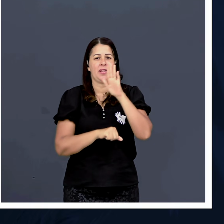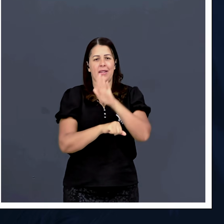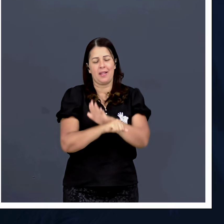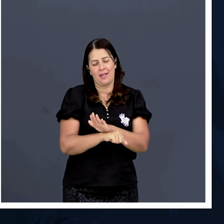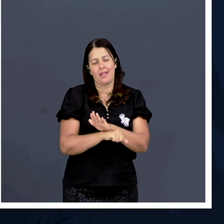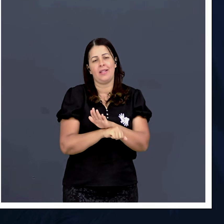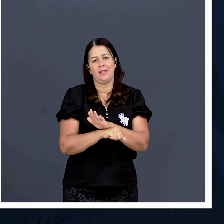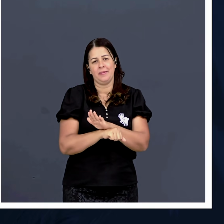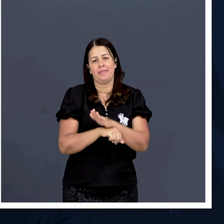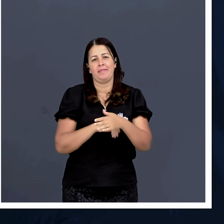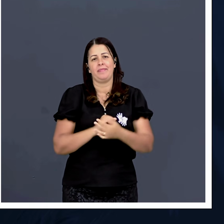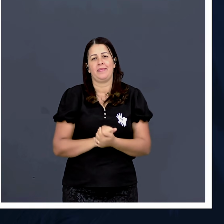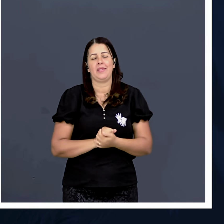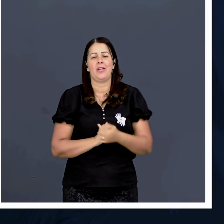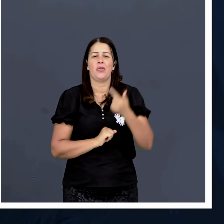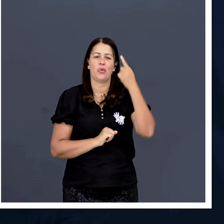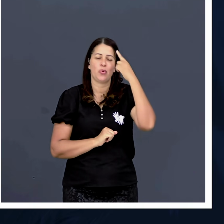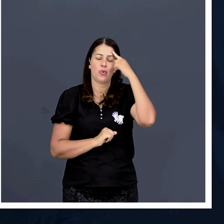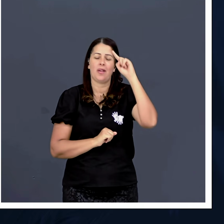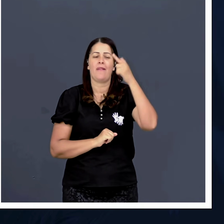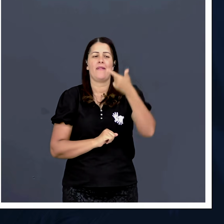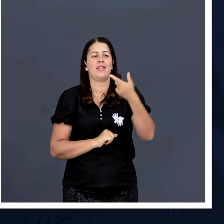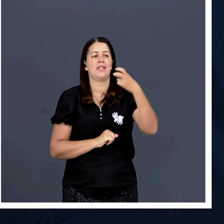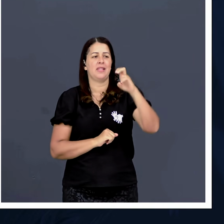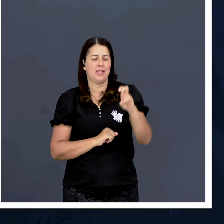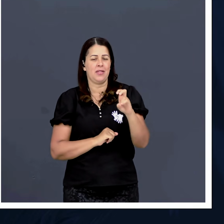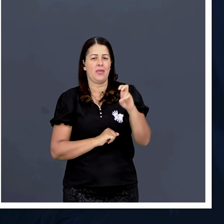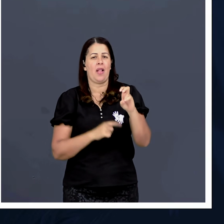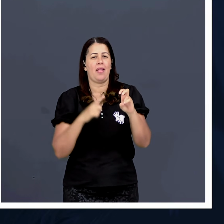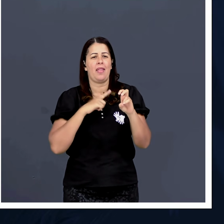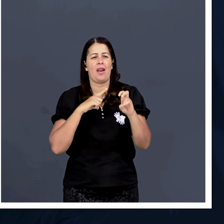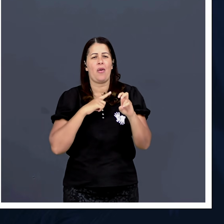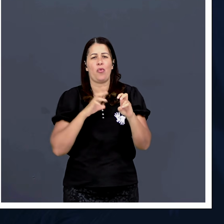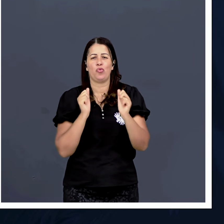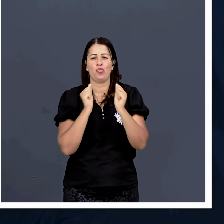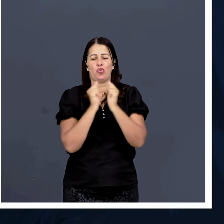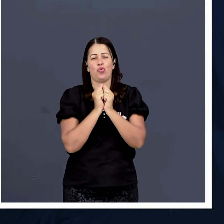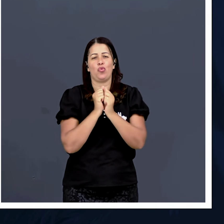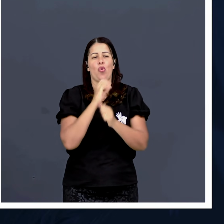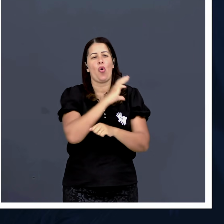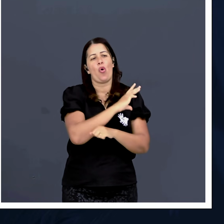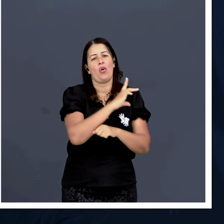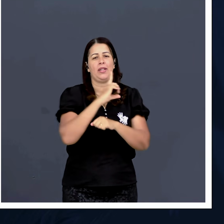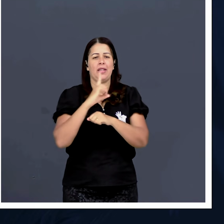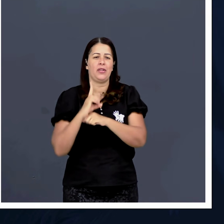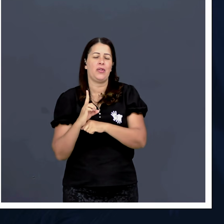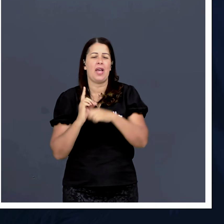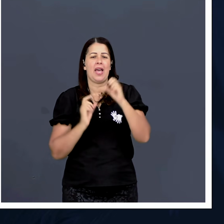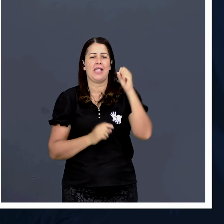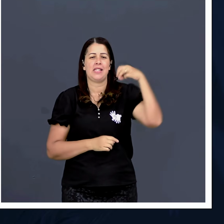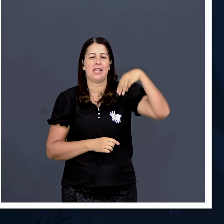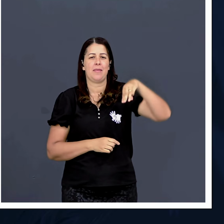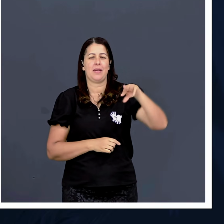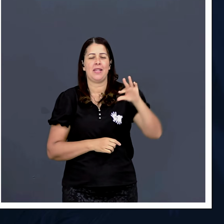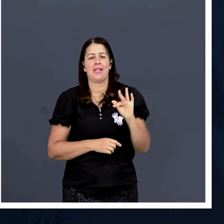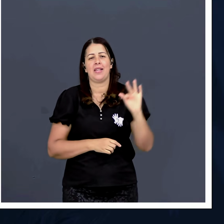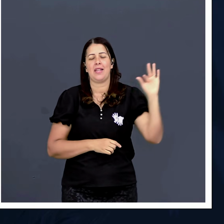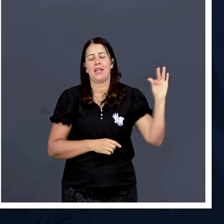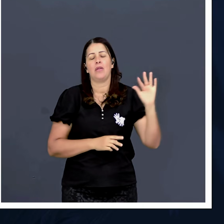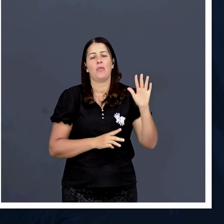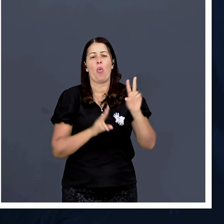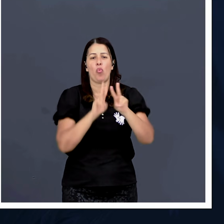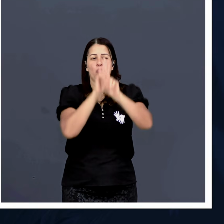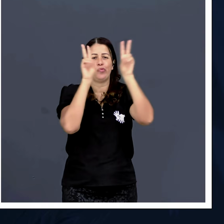17 horas, dia 25 de abril. Estará conosco o coordenador da SMTT e vai estar abordando um tema